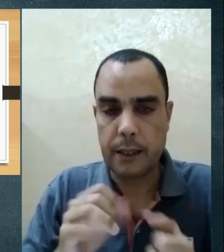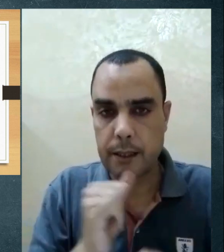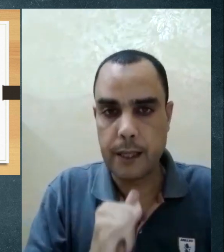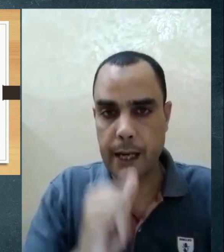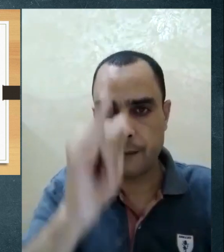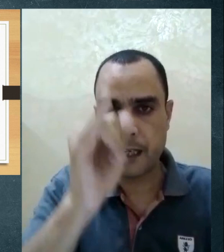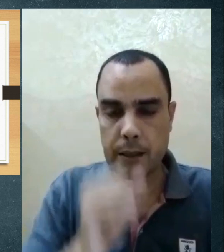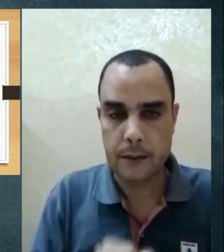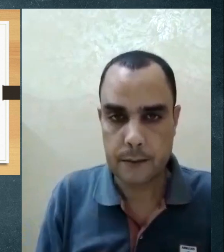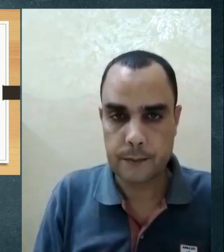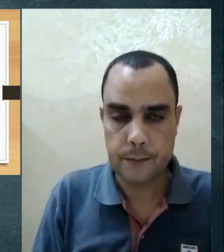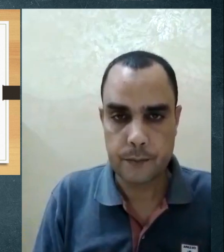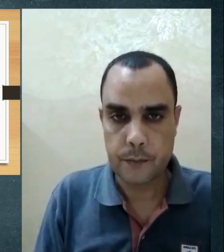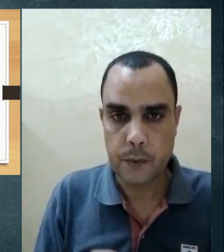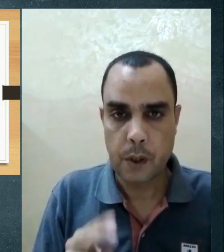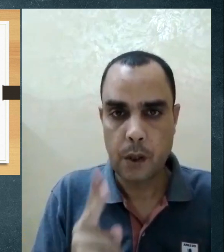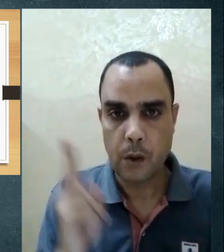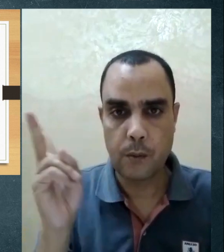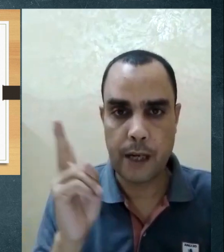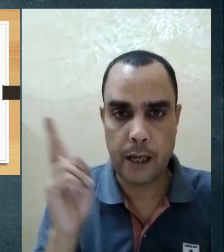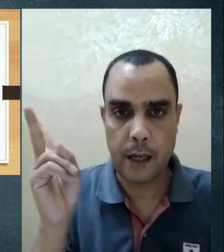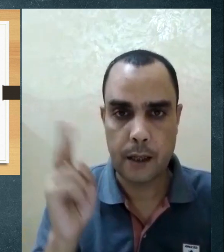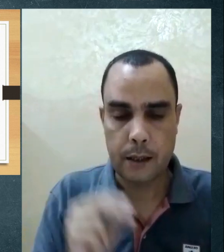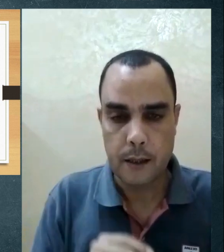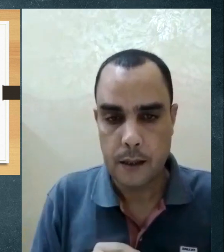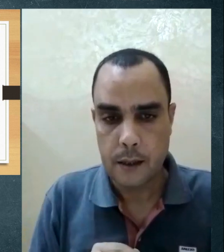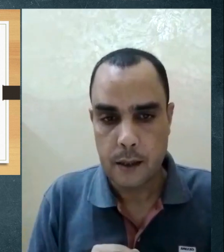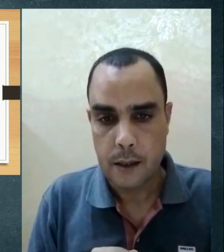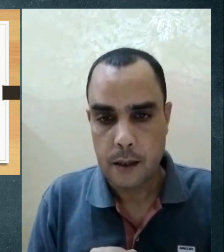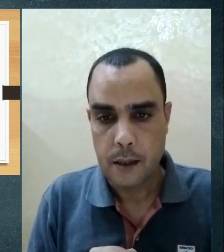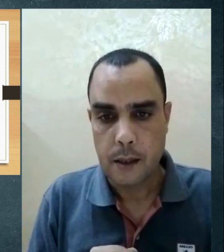مرتبطتان دائما هما